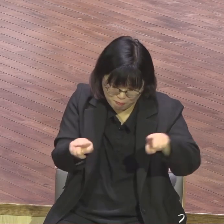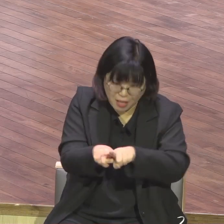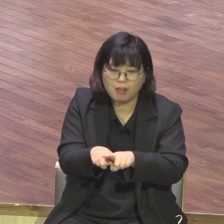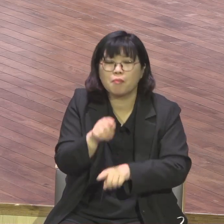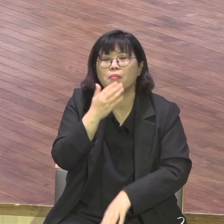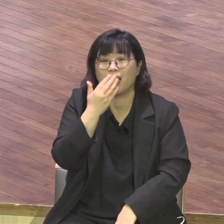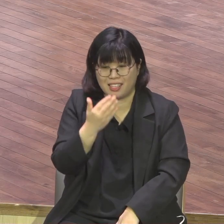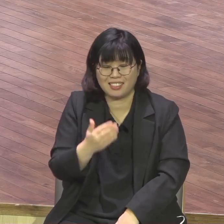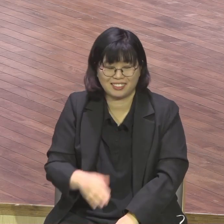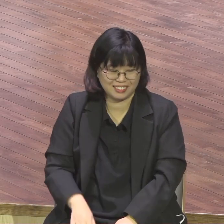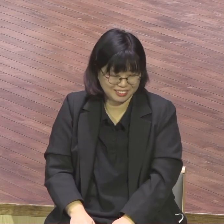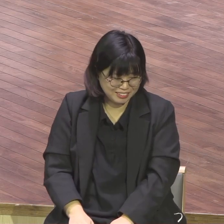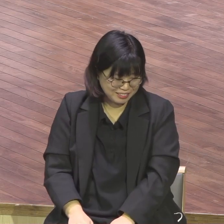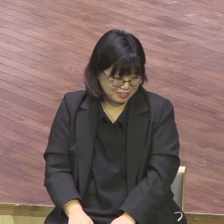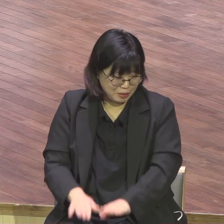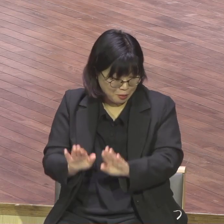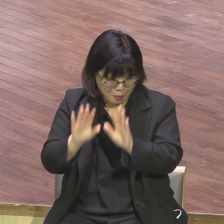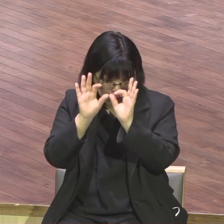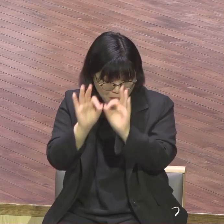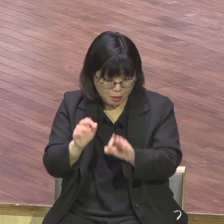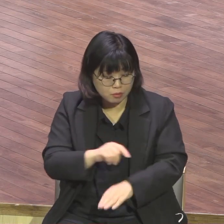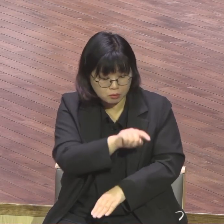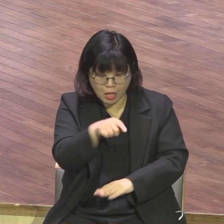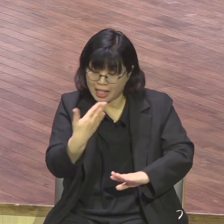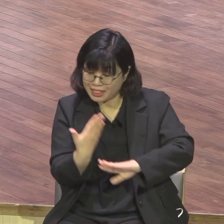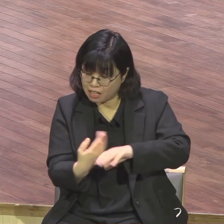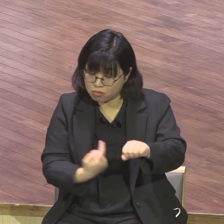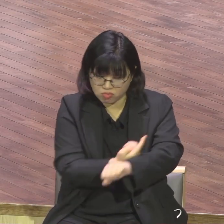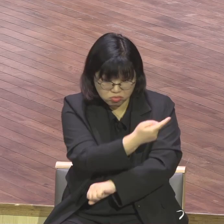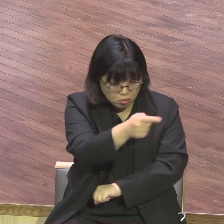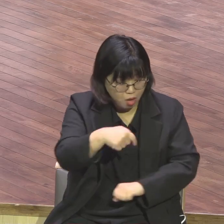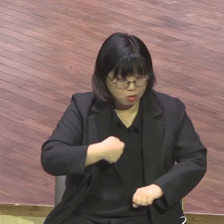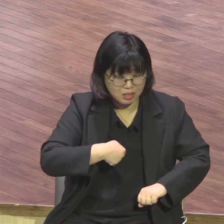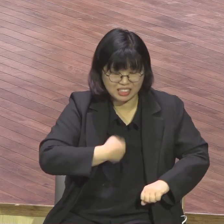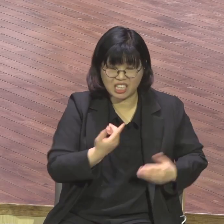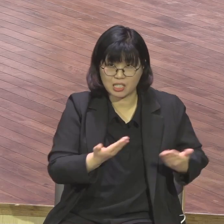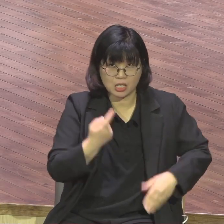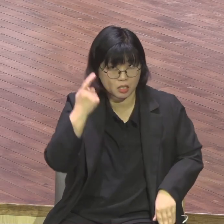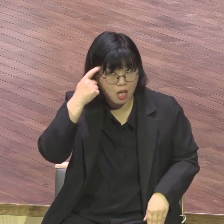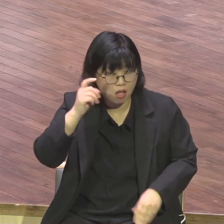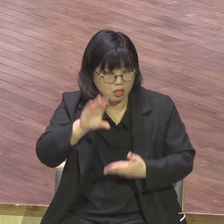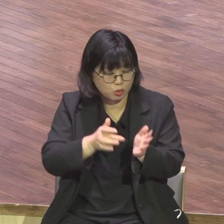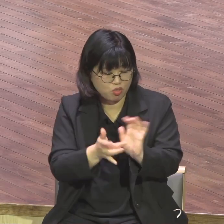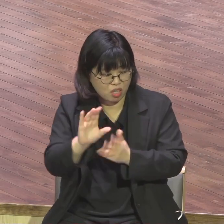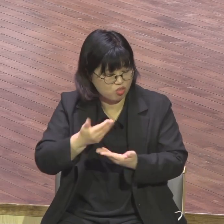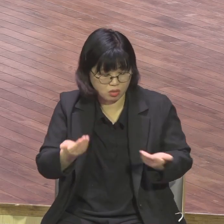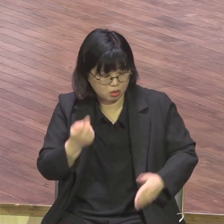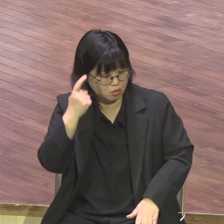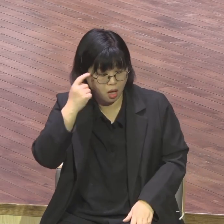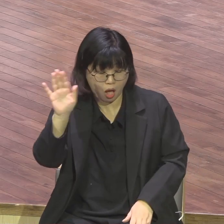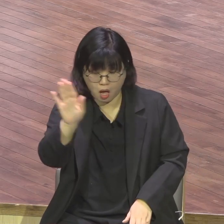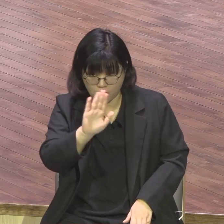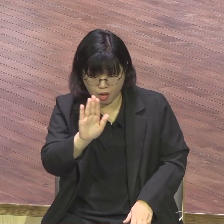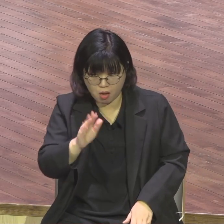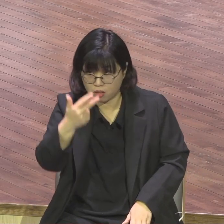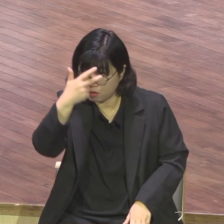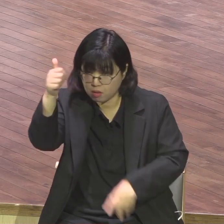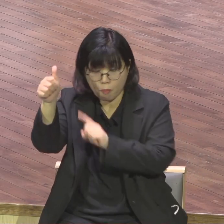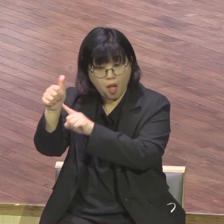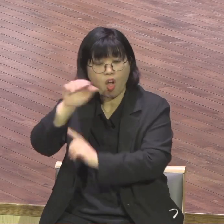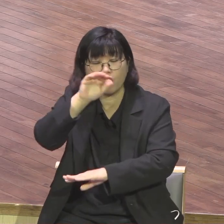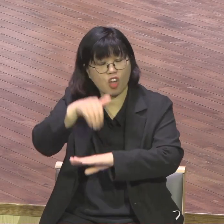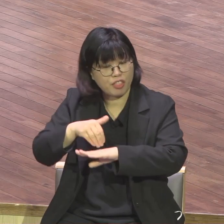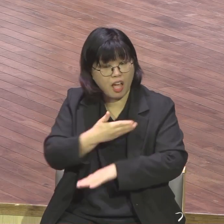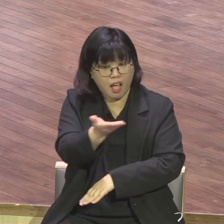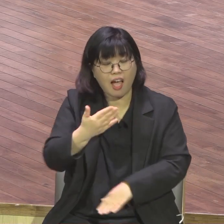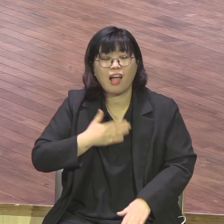자기 일을 구하고 그리스도 예수의 일을 구하지 아니하되 디모데의 연단을 너희가 아나니 자식이 아버지에게 함같이